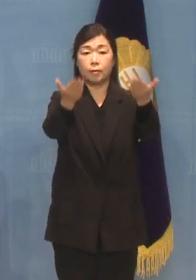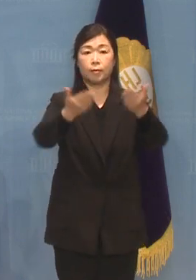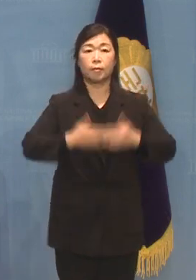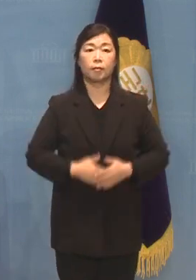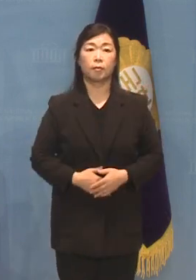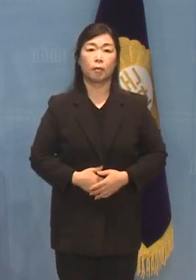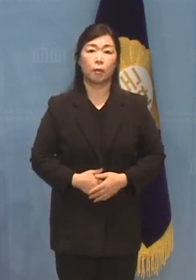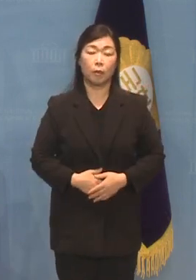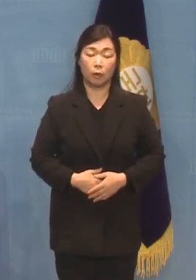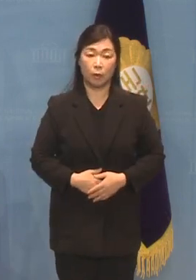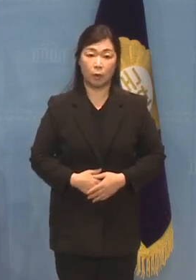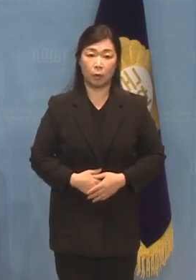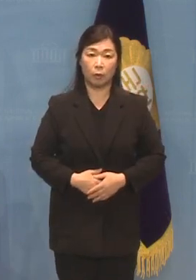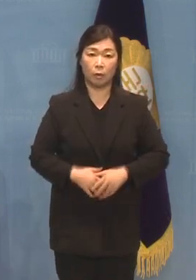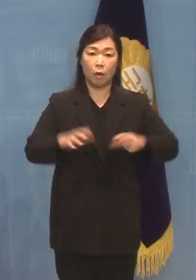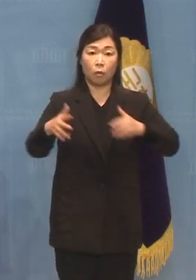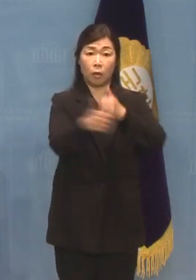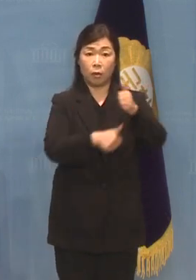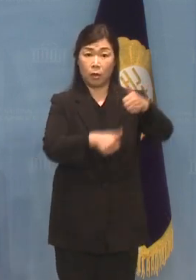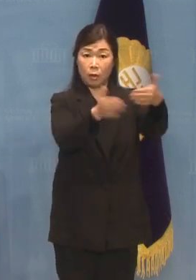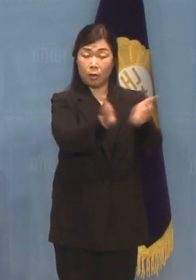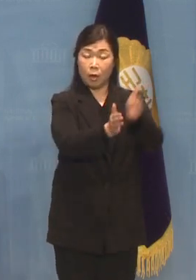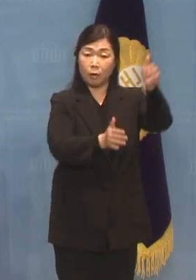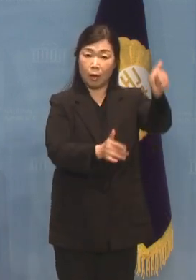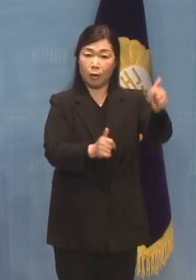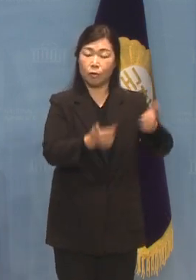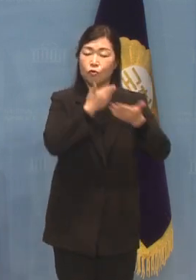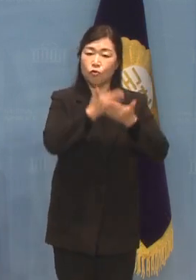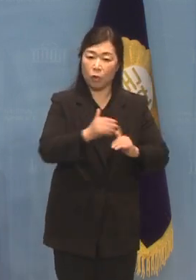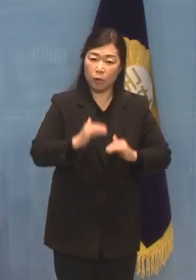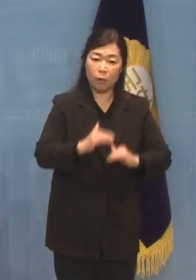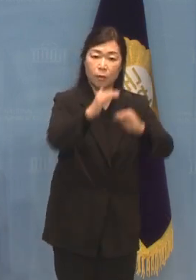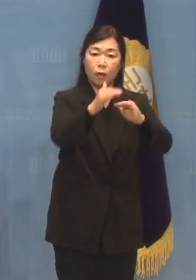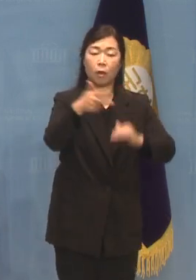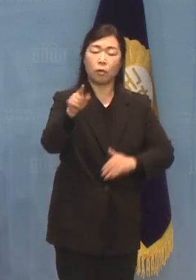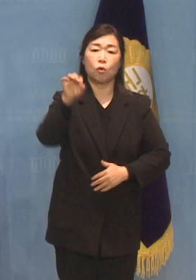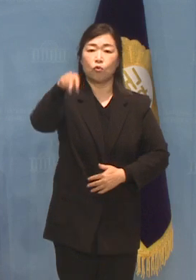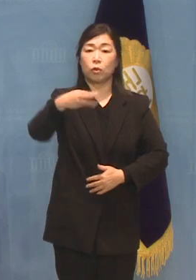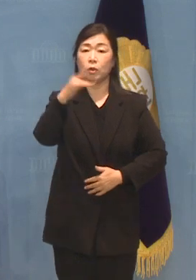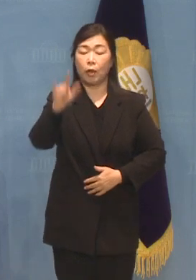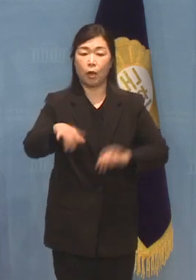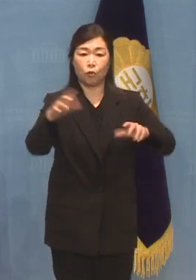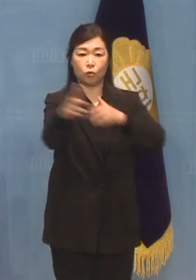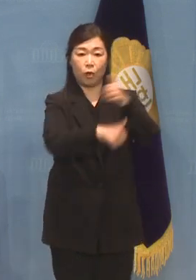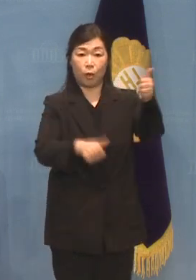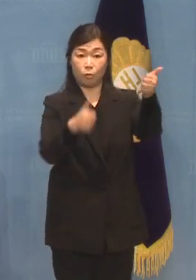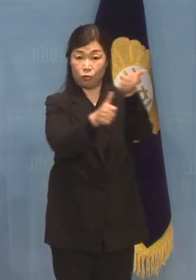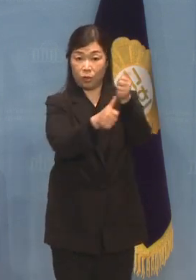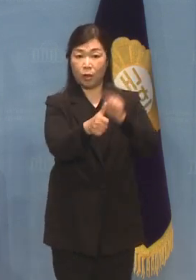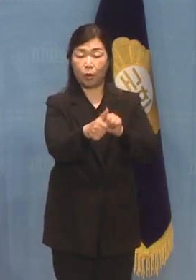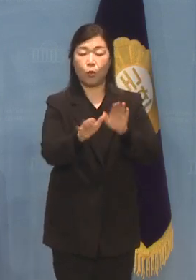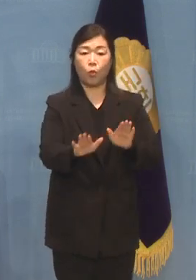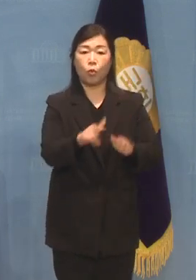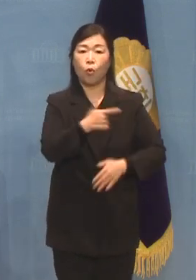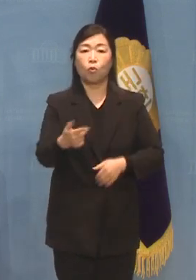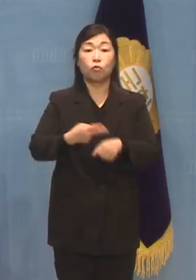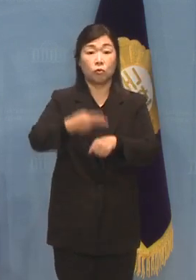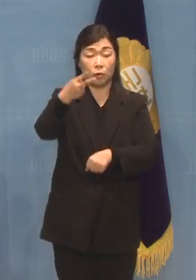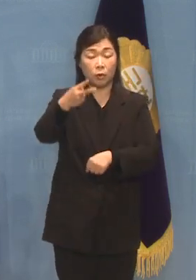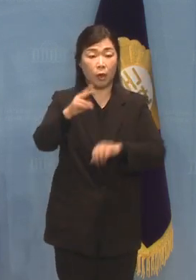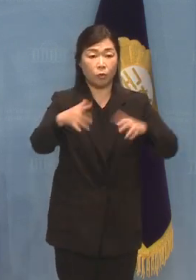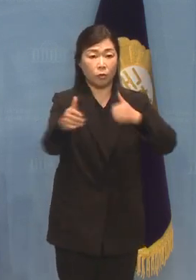시작하겠습니다. 먼저 국회의장단 주요 일정입니다. 정우태 국회 부의장은 오늘 오후 2시